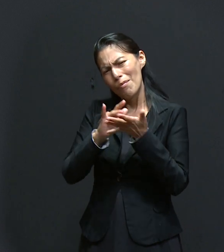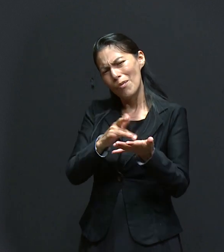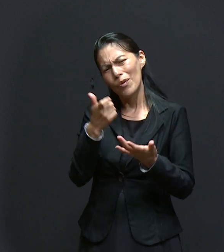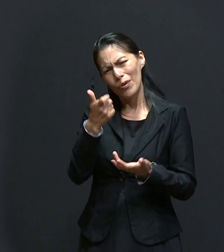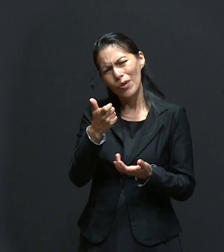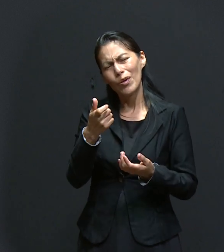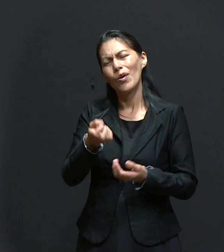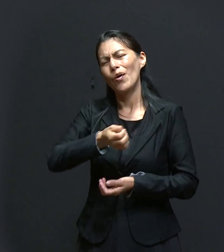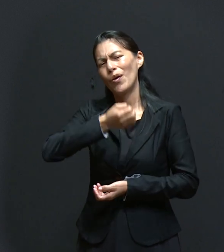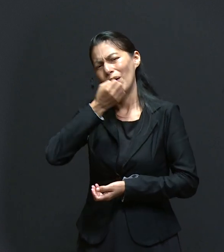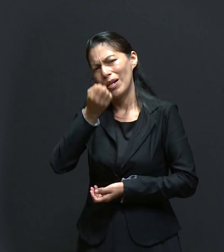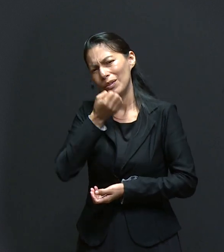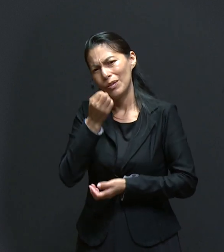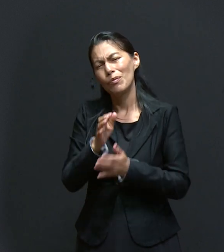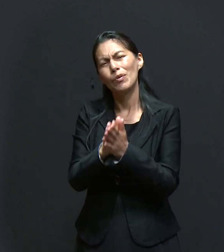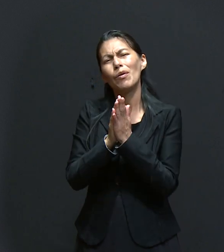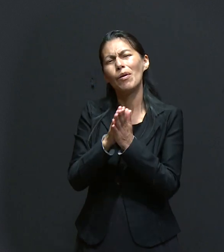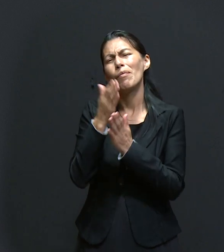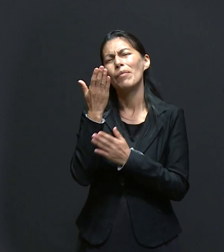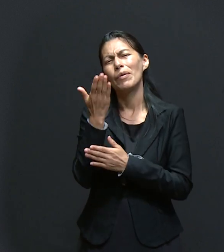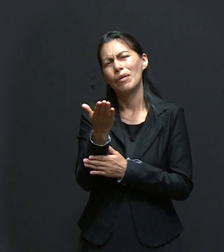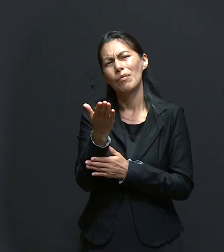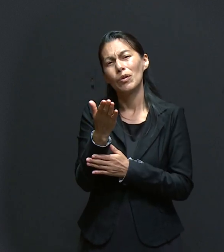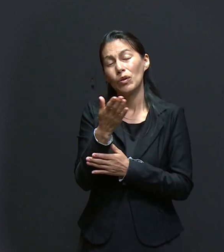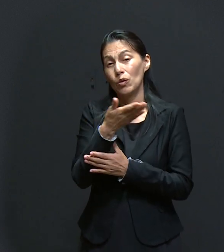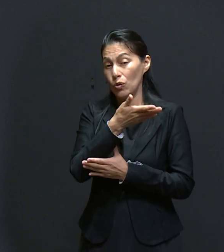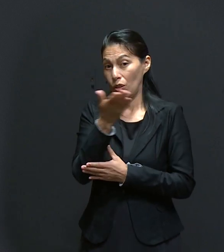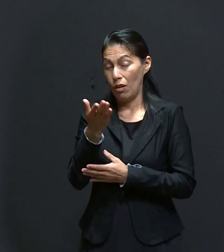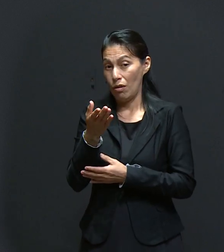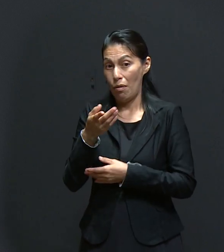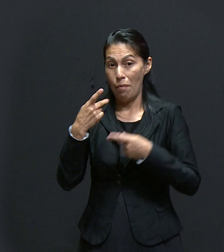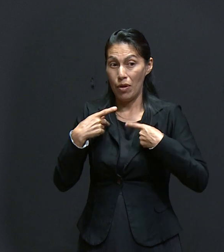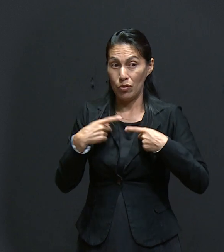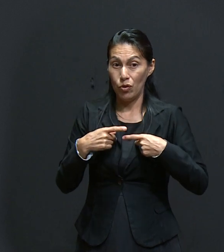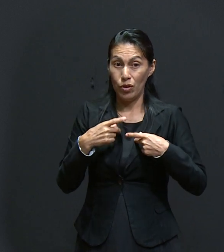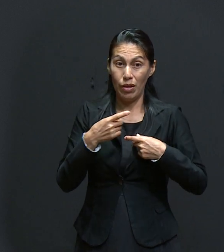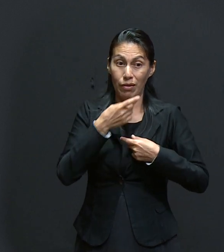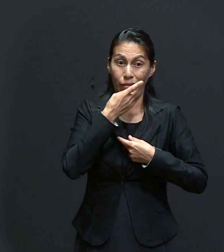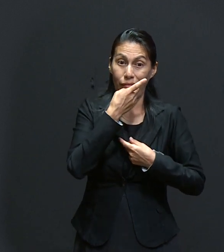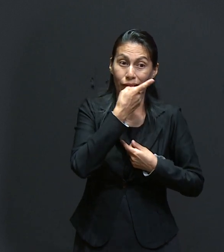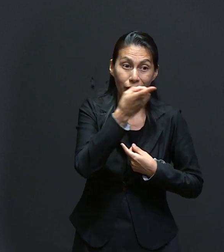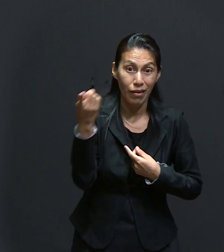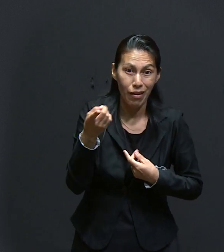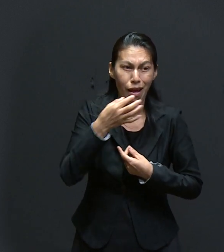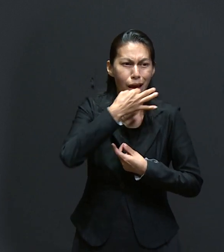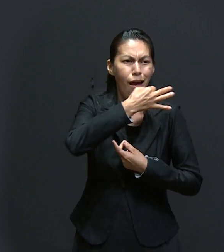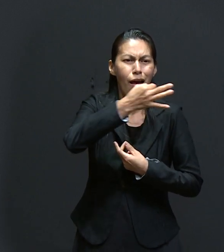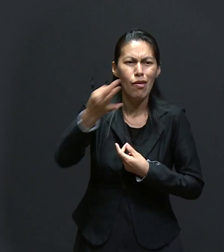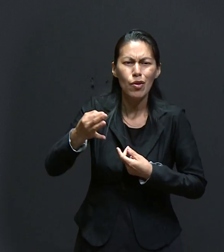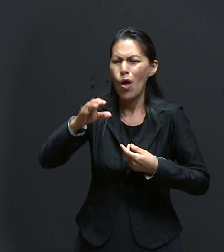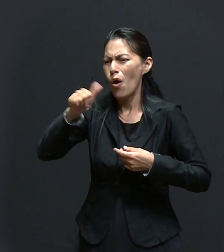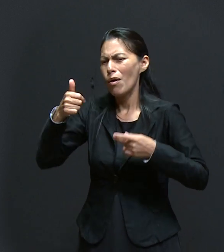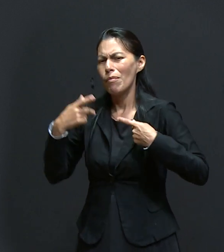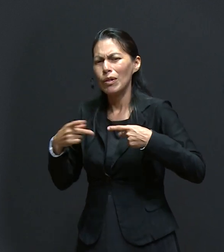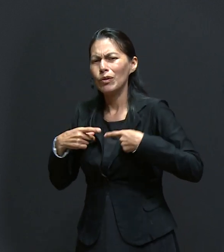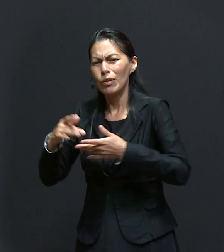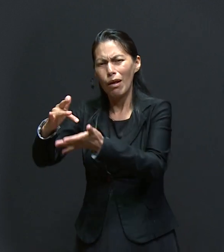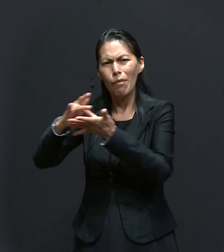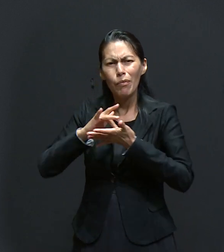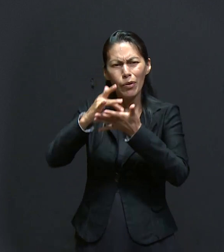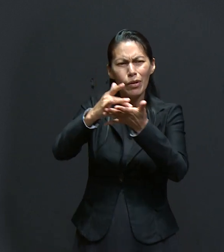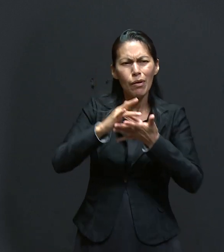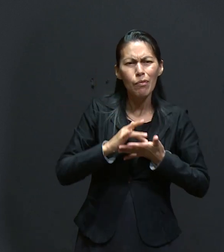y por sus oraciones y les pedimos compartir nuestra petición de financiamiento para que más personas puedan contribuir al proyecto